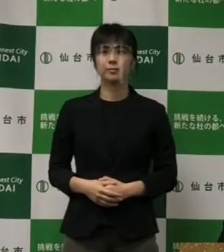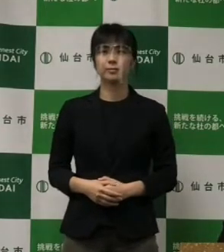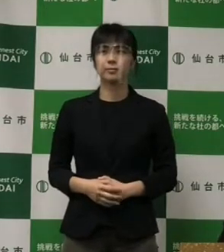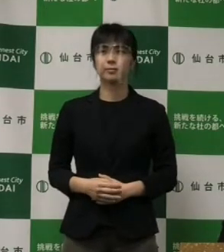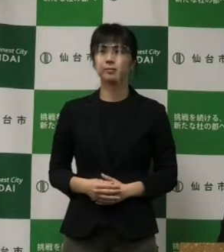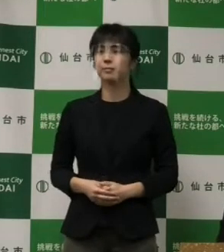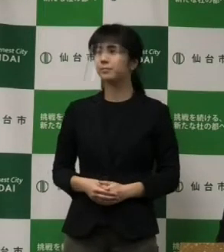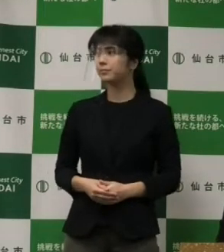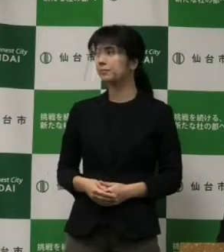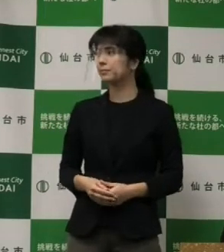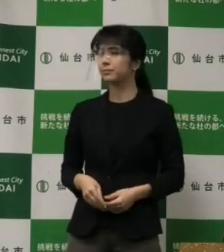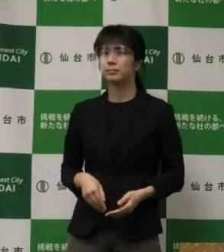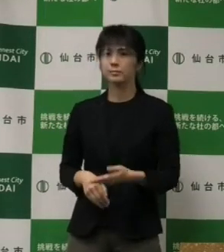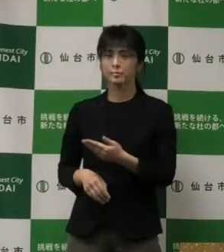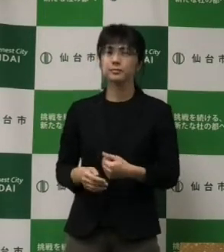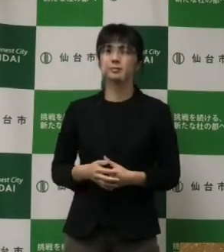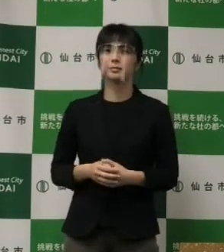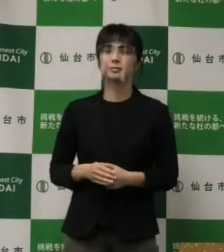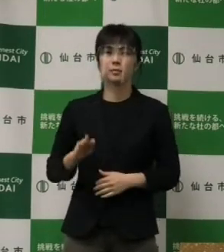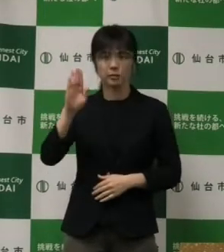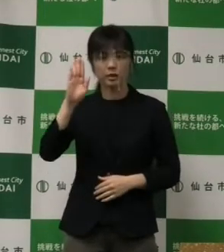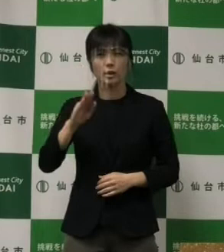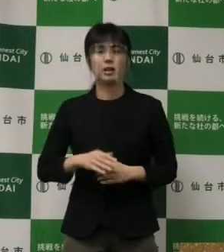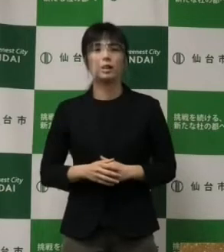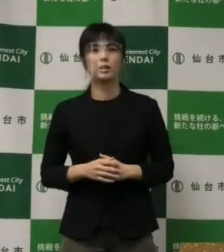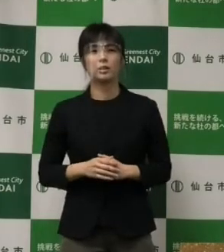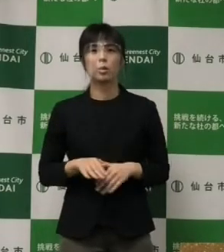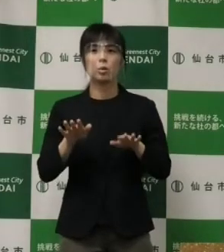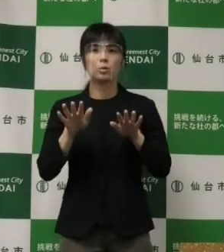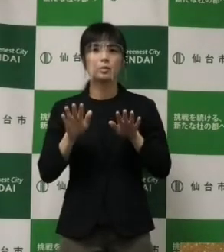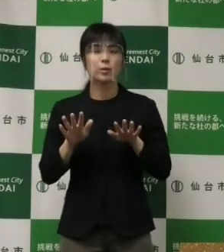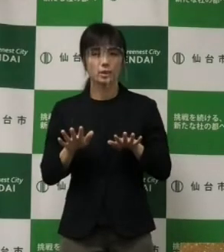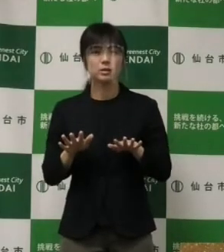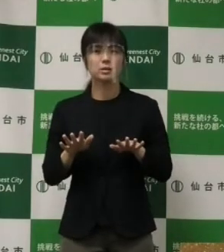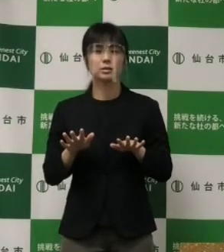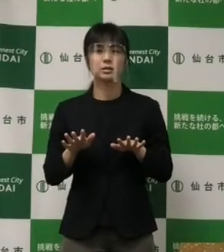はい、どうぞ。 すいません。今回、